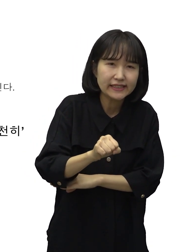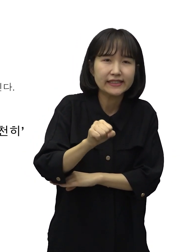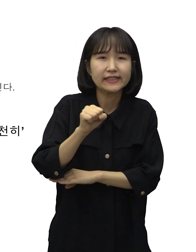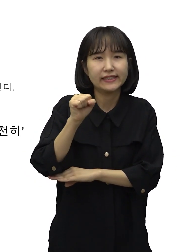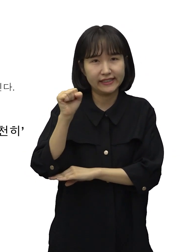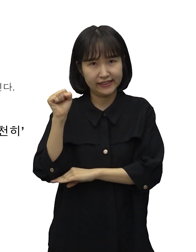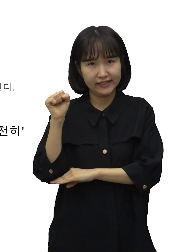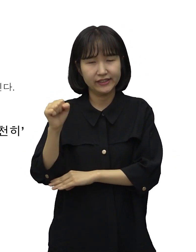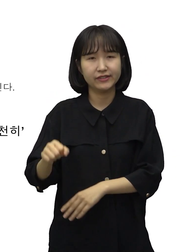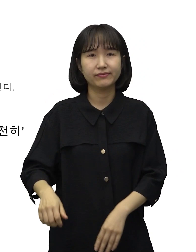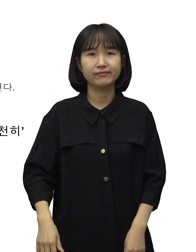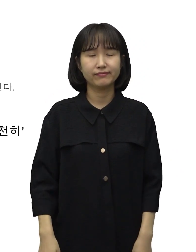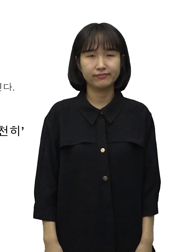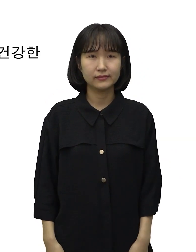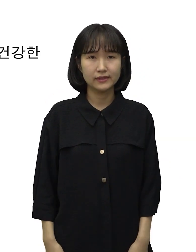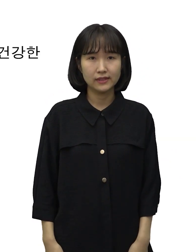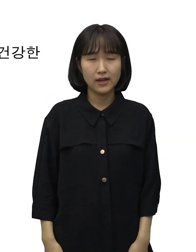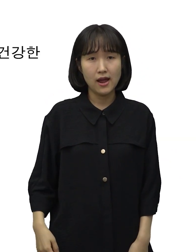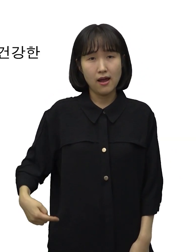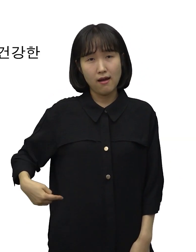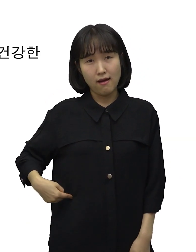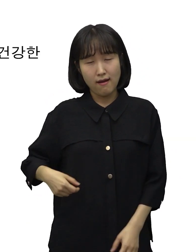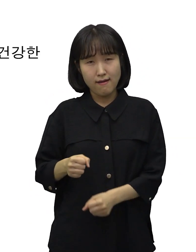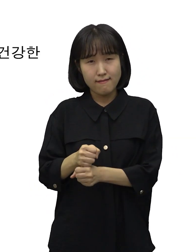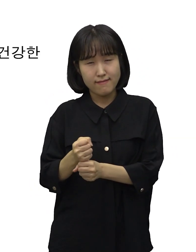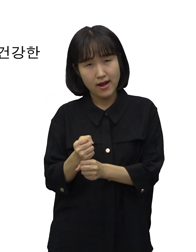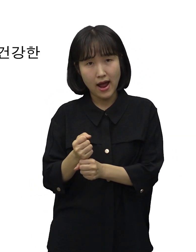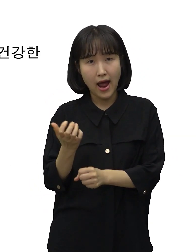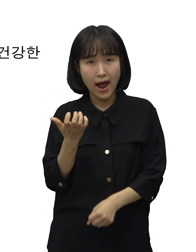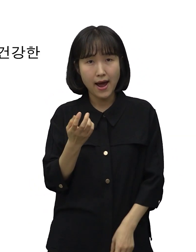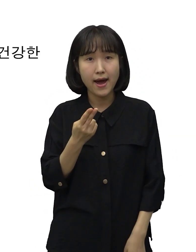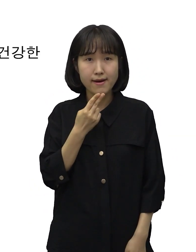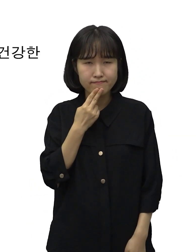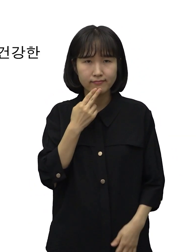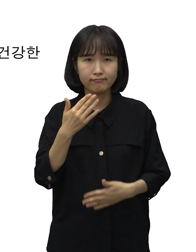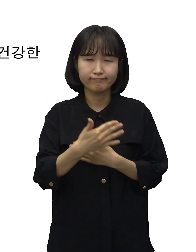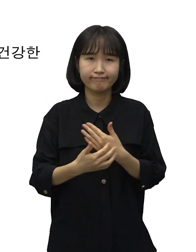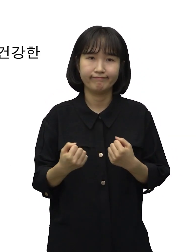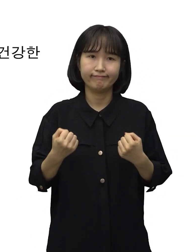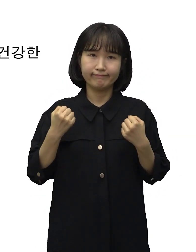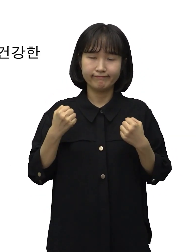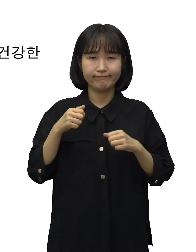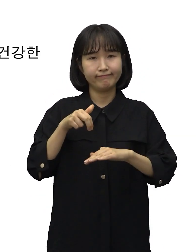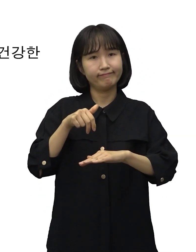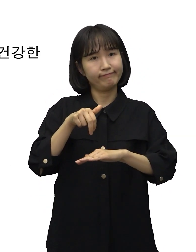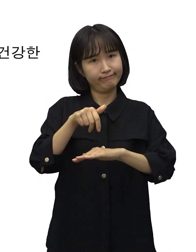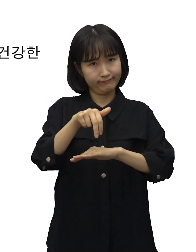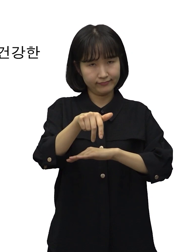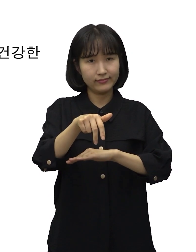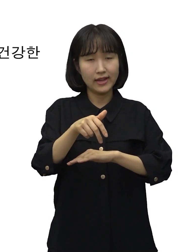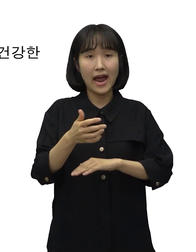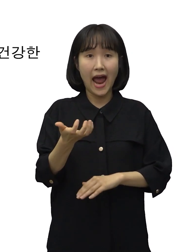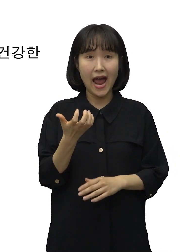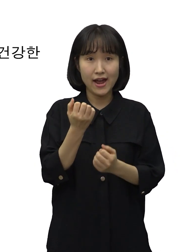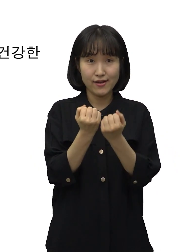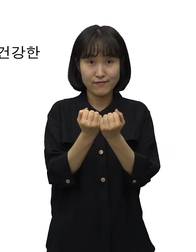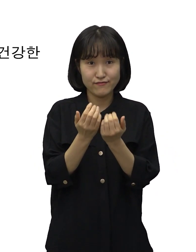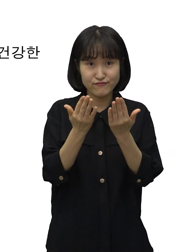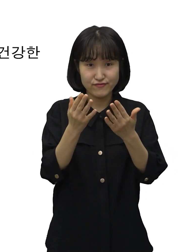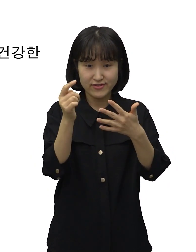구부린다. 허리 통증은 근골격계 통증 중에서도 많은 사람들이 겪는